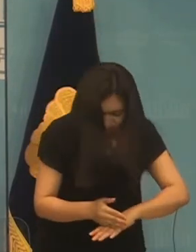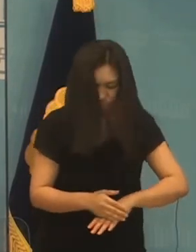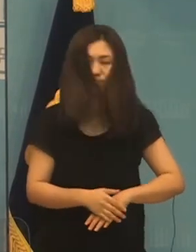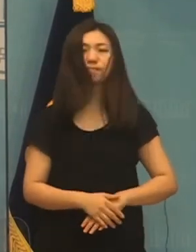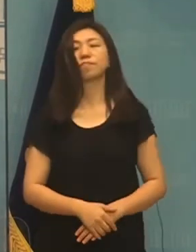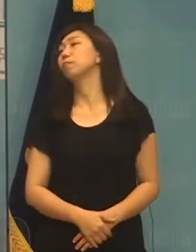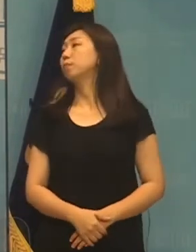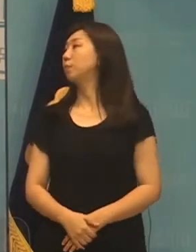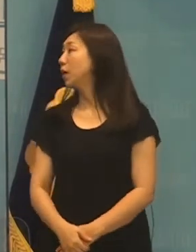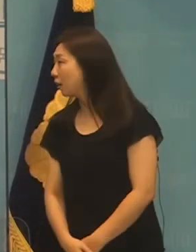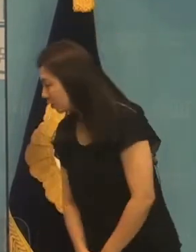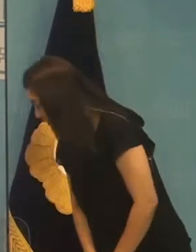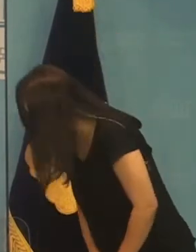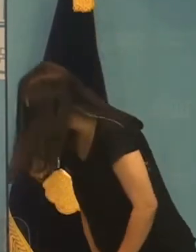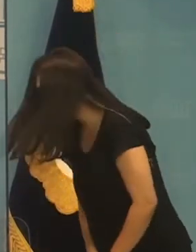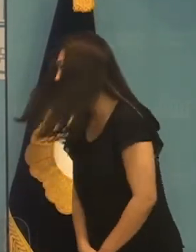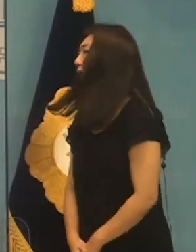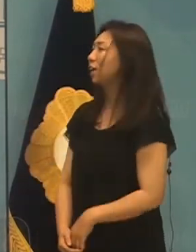감사합니다.